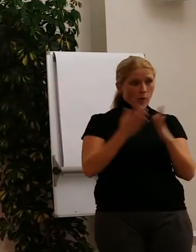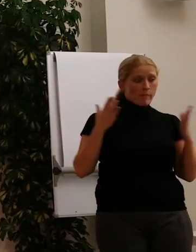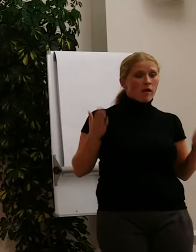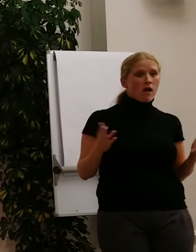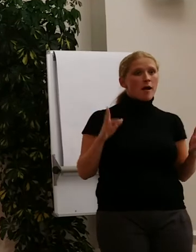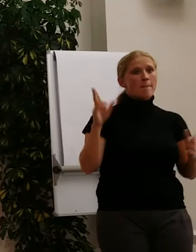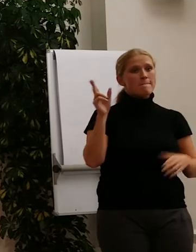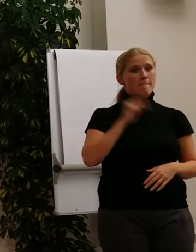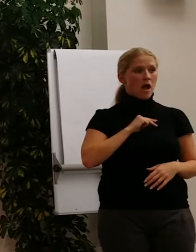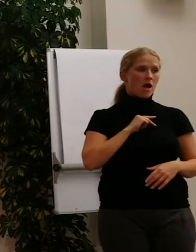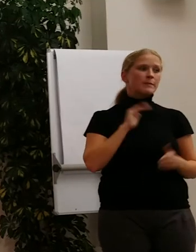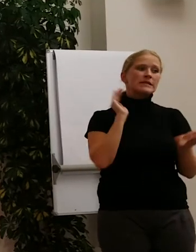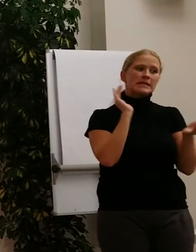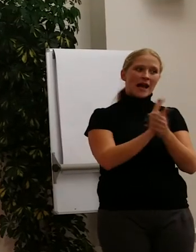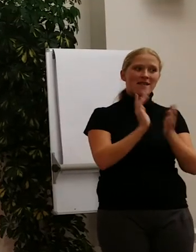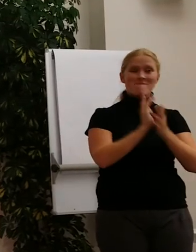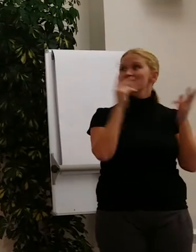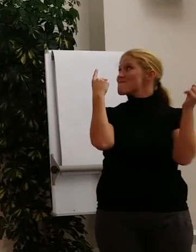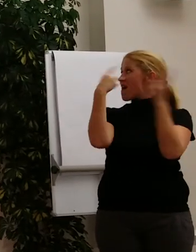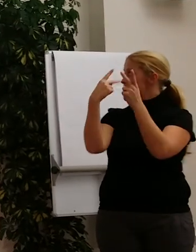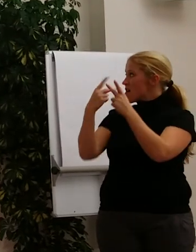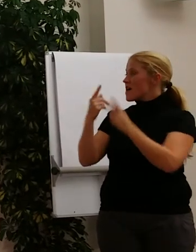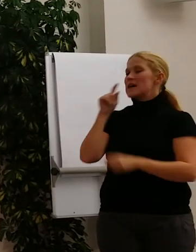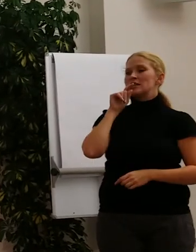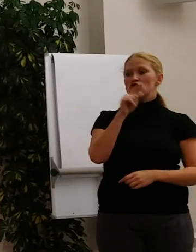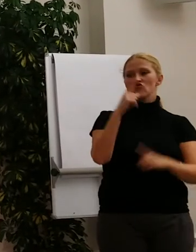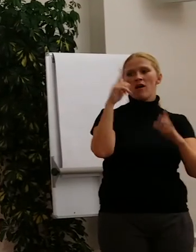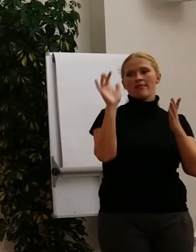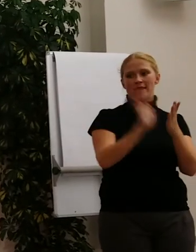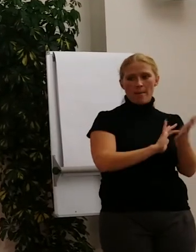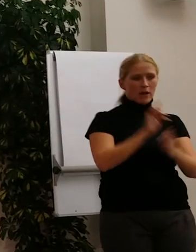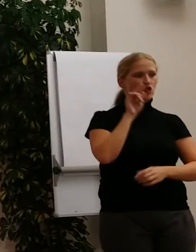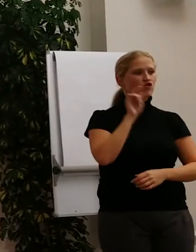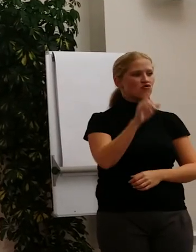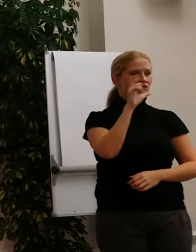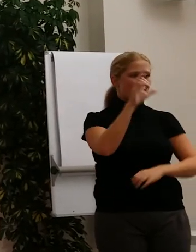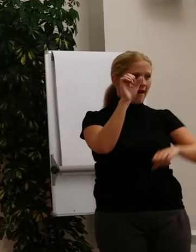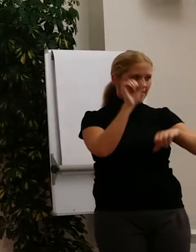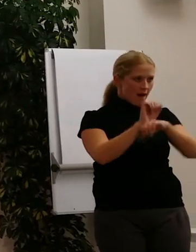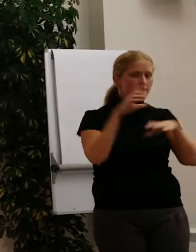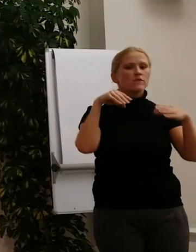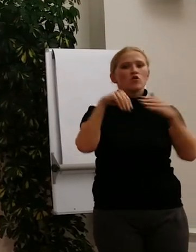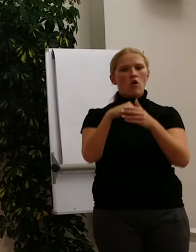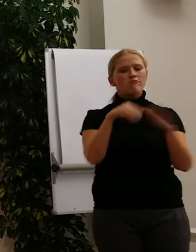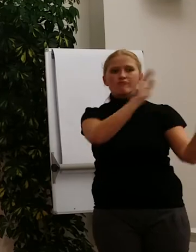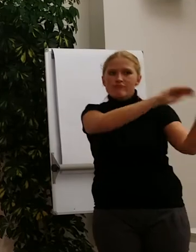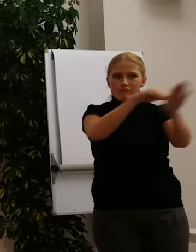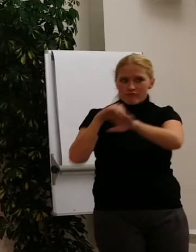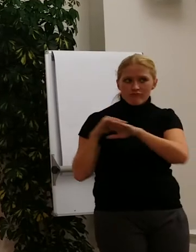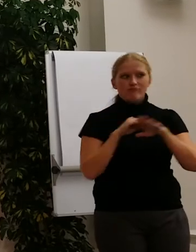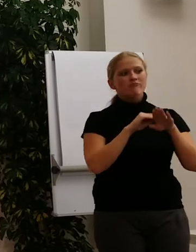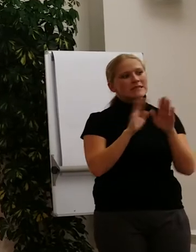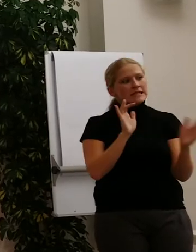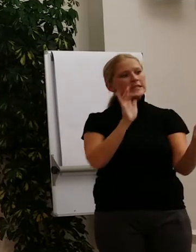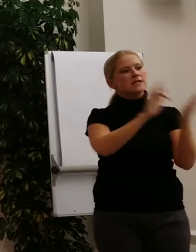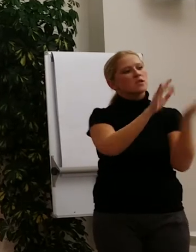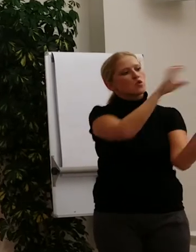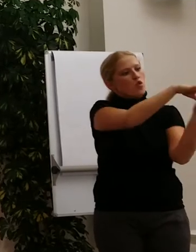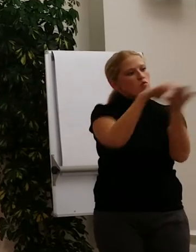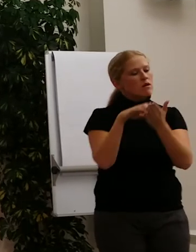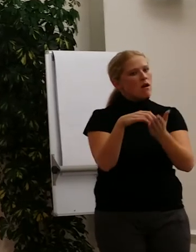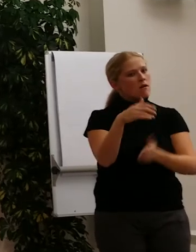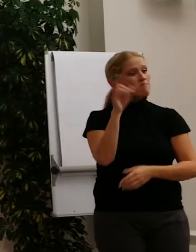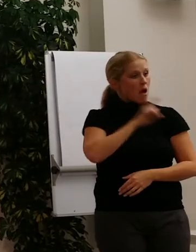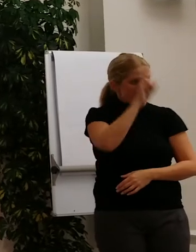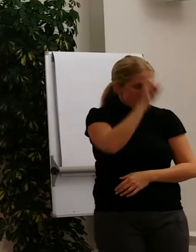web www.tablet.cz, který míří právě na tu cílovou skupinu rodičů, učitelů a knihovníků. Ti se tam